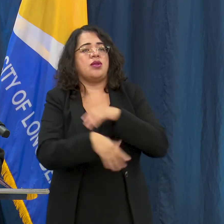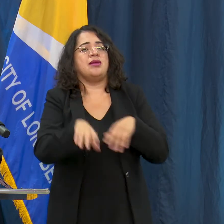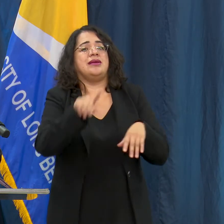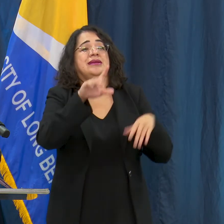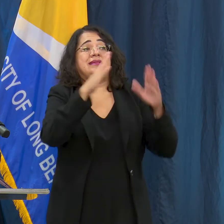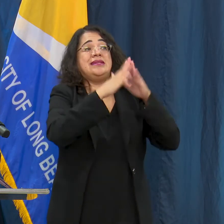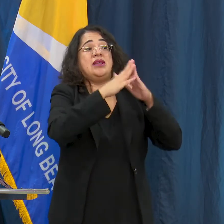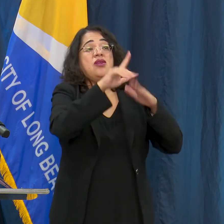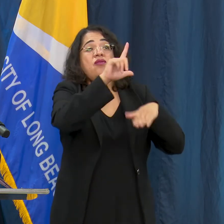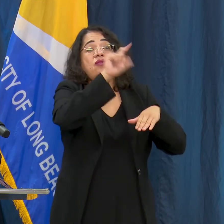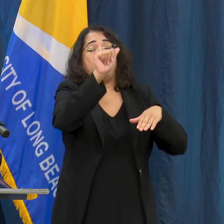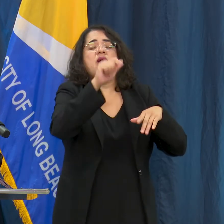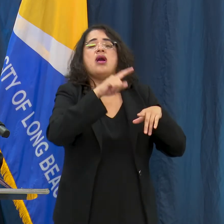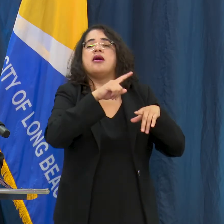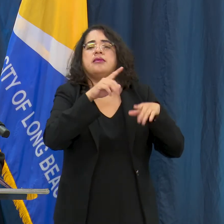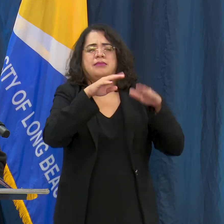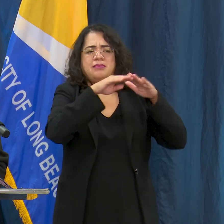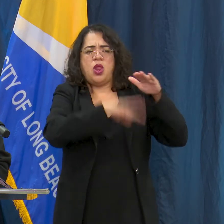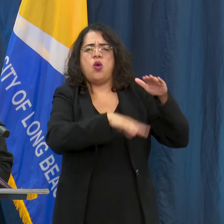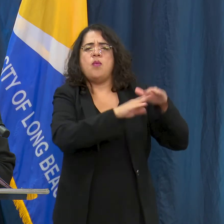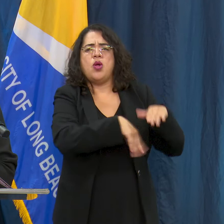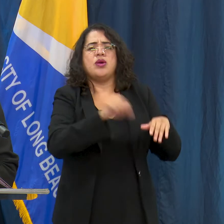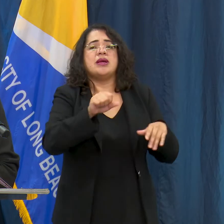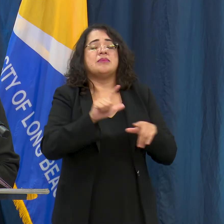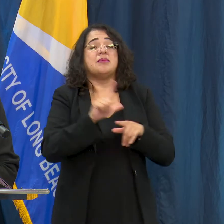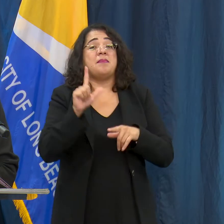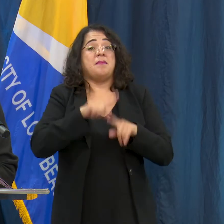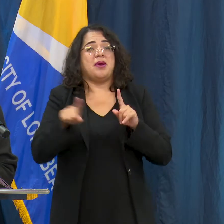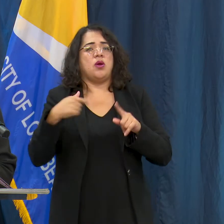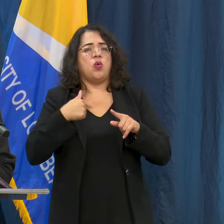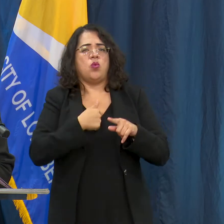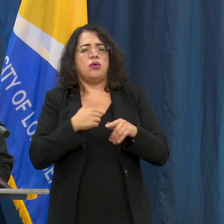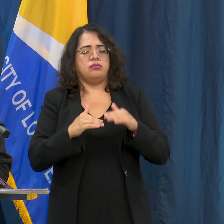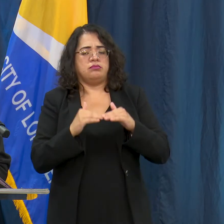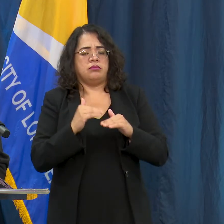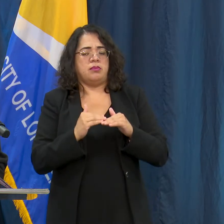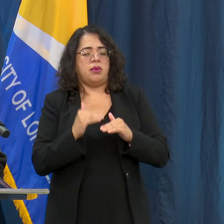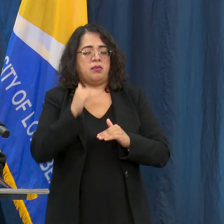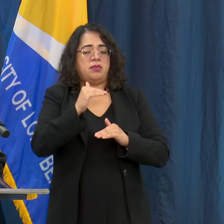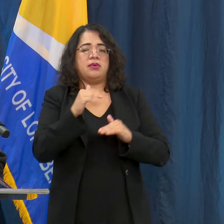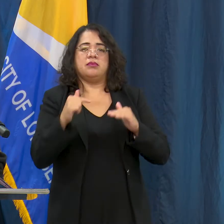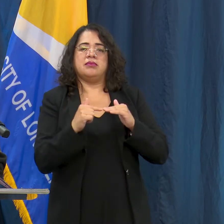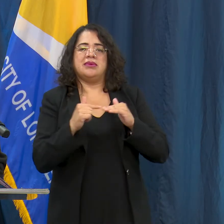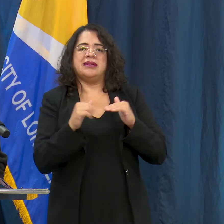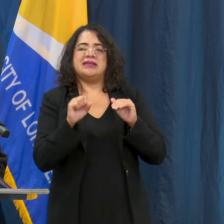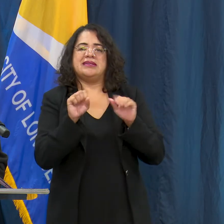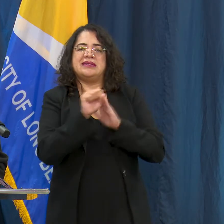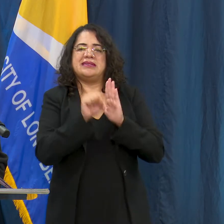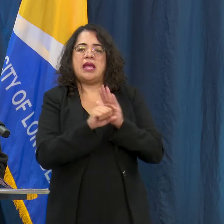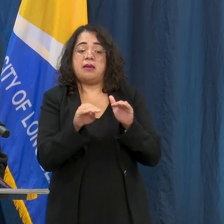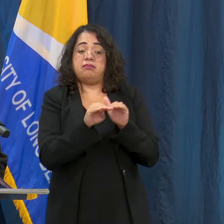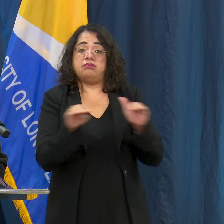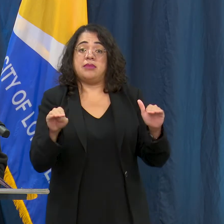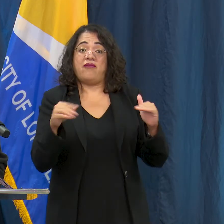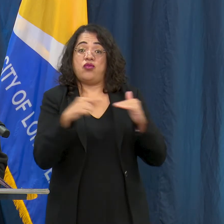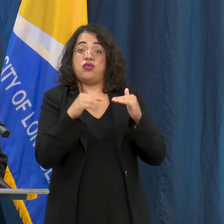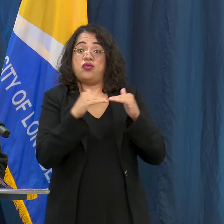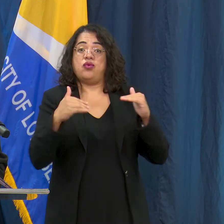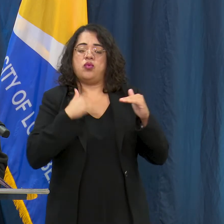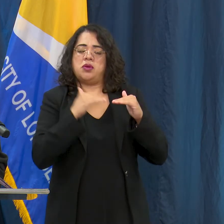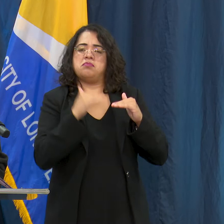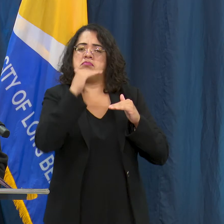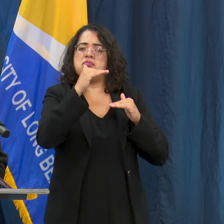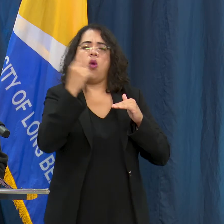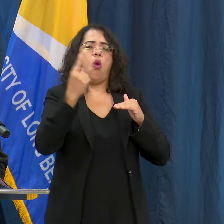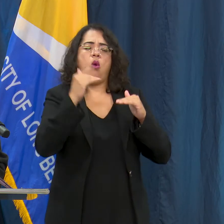por encima del nivel estatal. Tenemos aumento en los casos en los últimos días. Nuestra tasa de mortalidad sigue